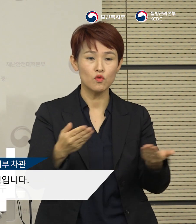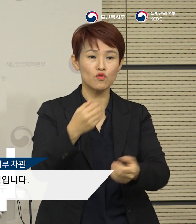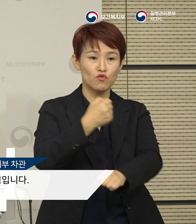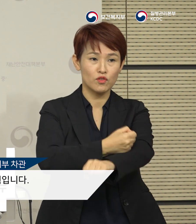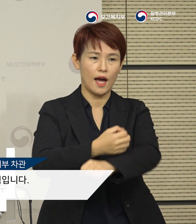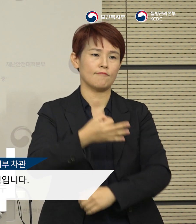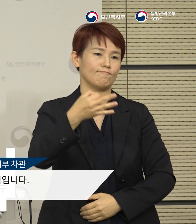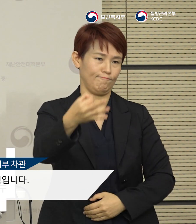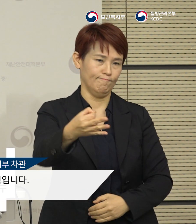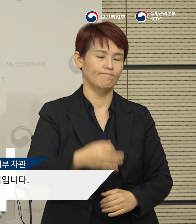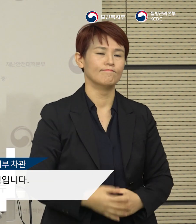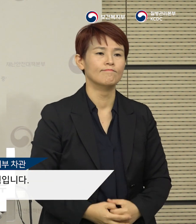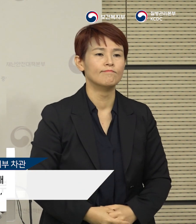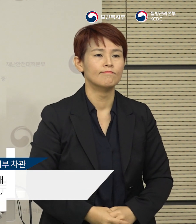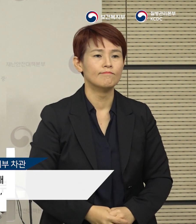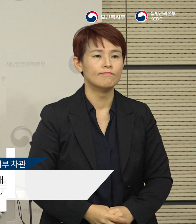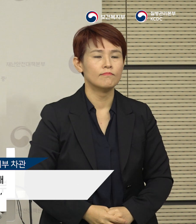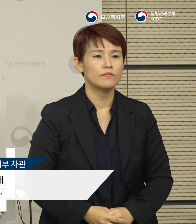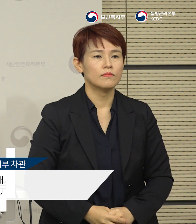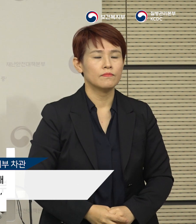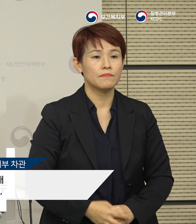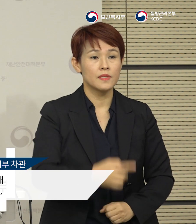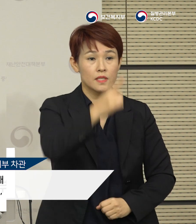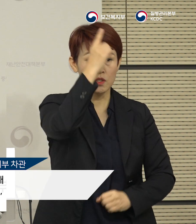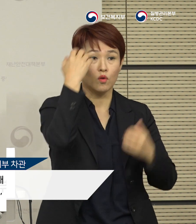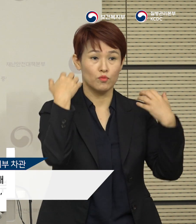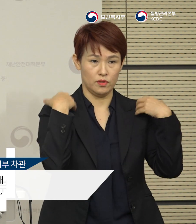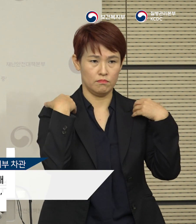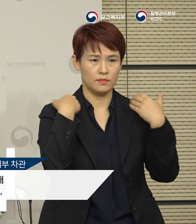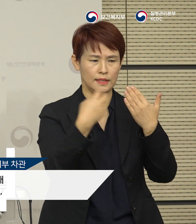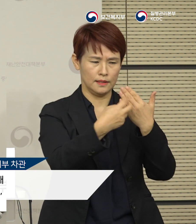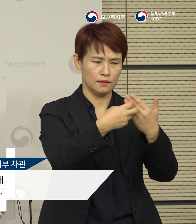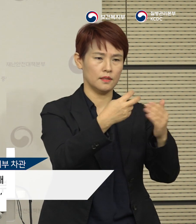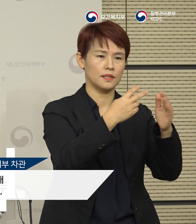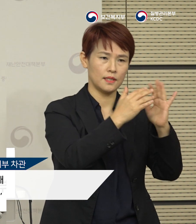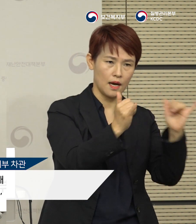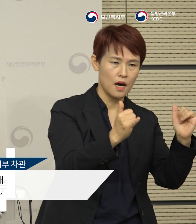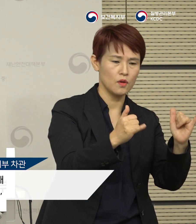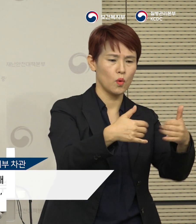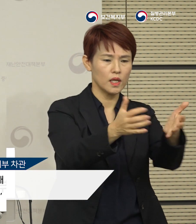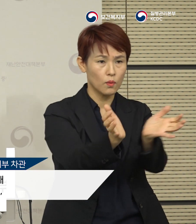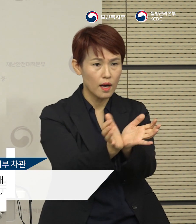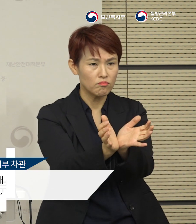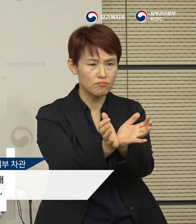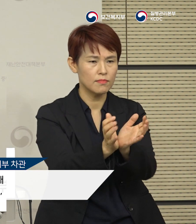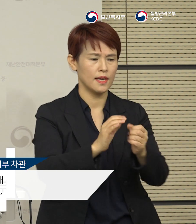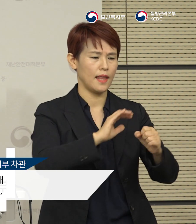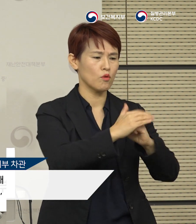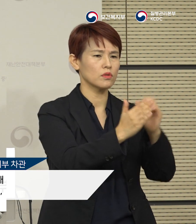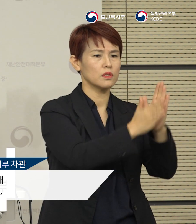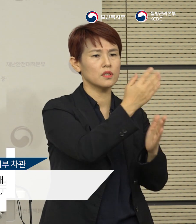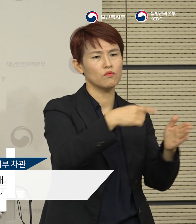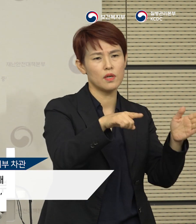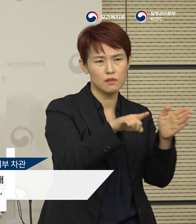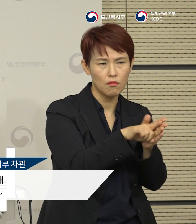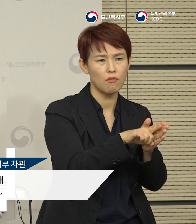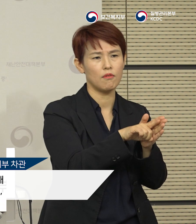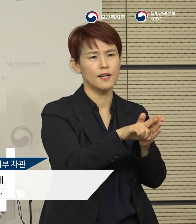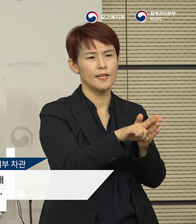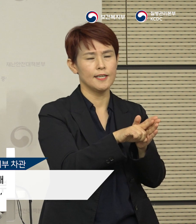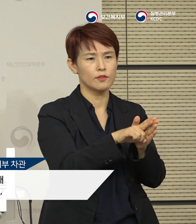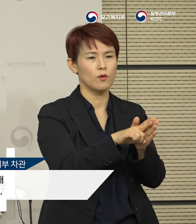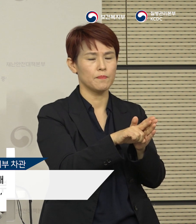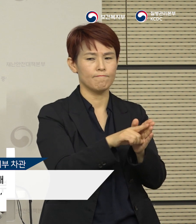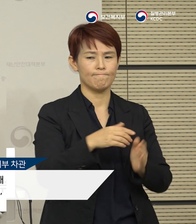수당을 지급할 계획입니다. 정부는 의료인들과 그 소속기관들이 대구시를 위해 의료인